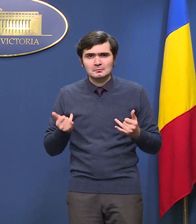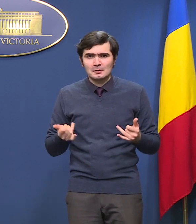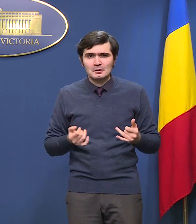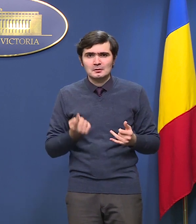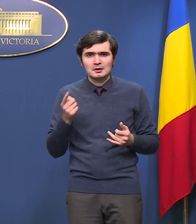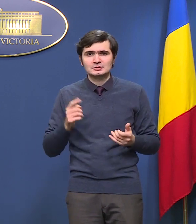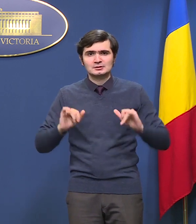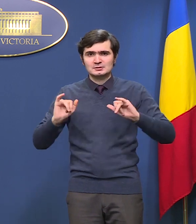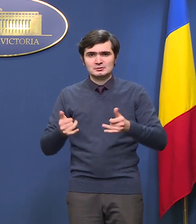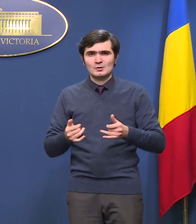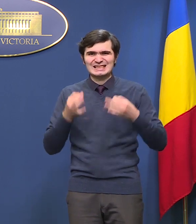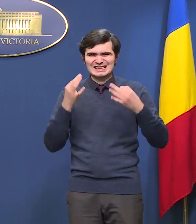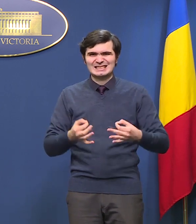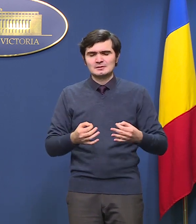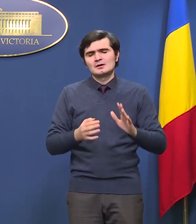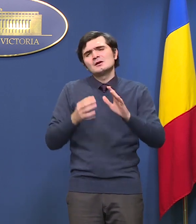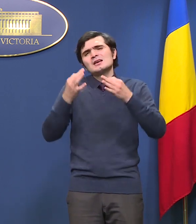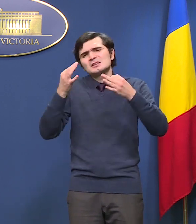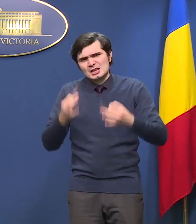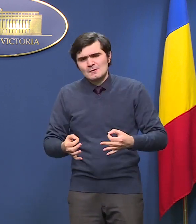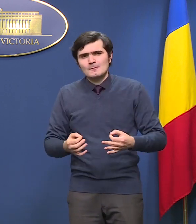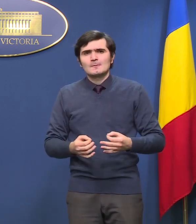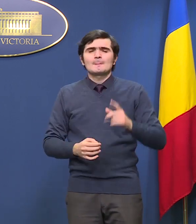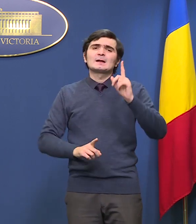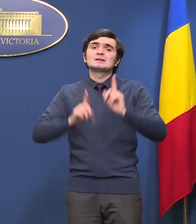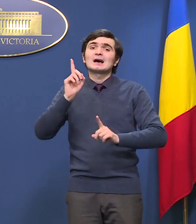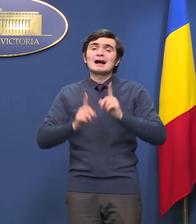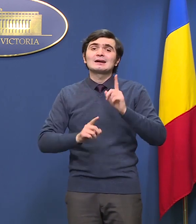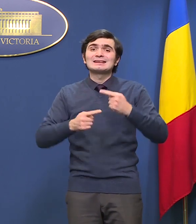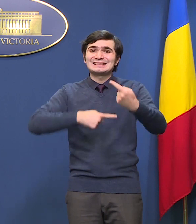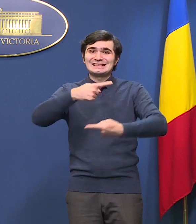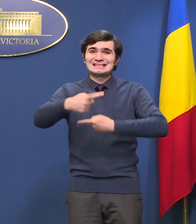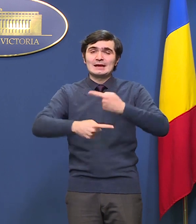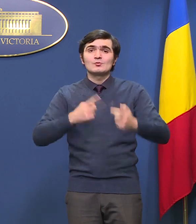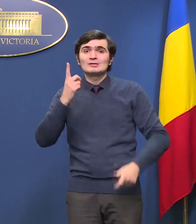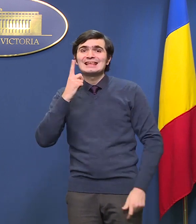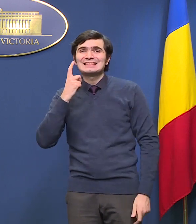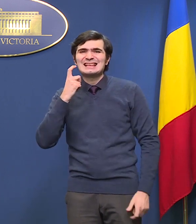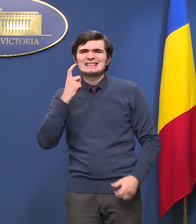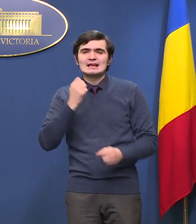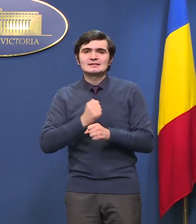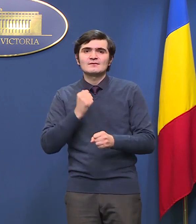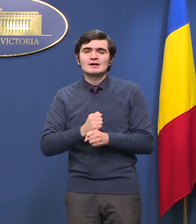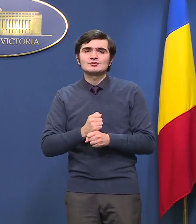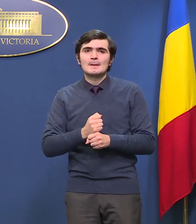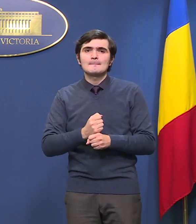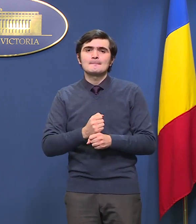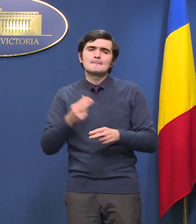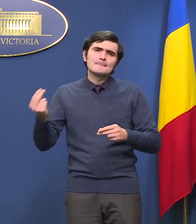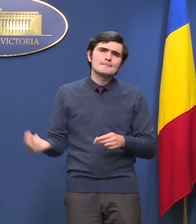de situație. Sigur, atunci când se va perfecționa sistemul de testare și există la ora actuală